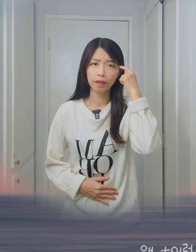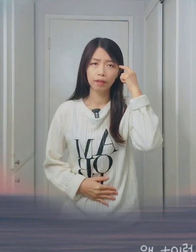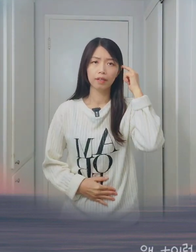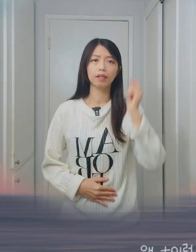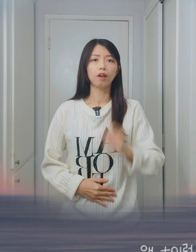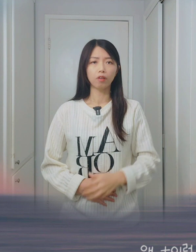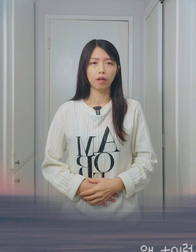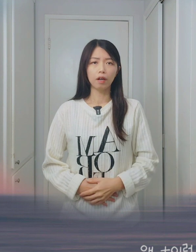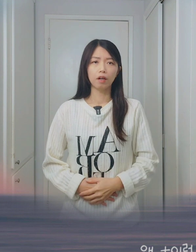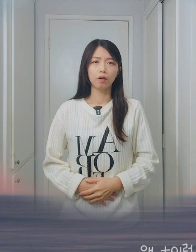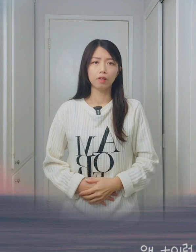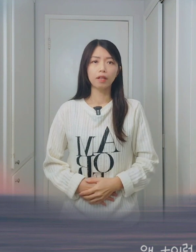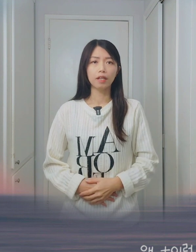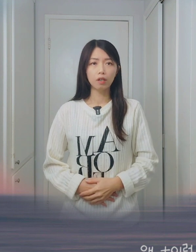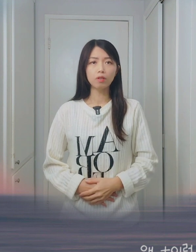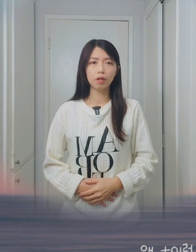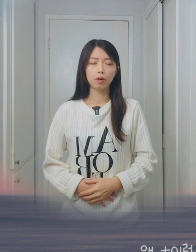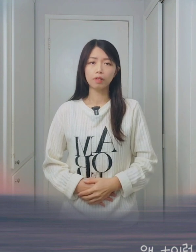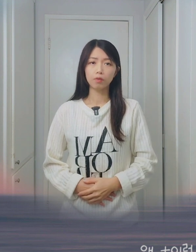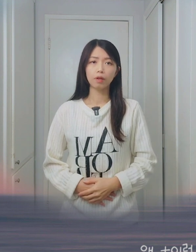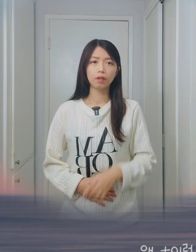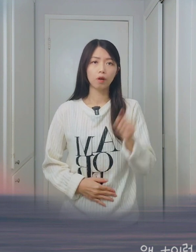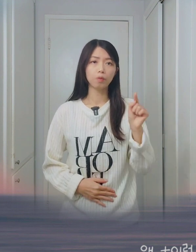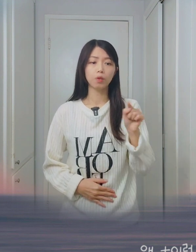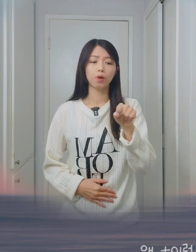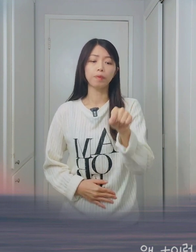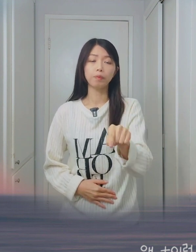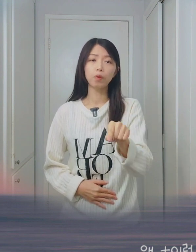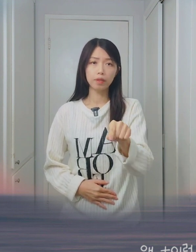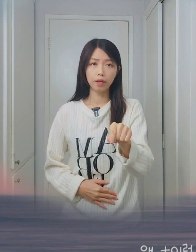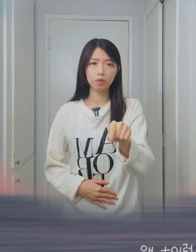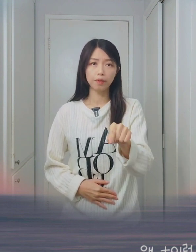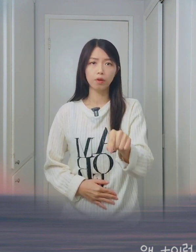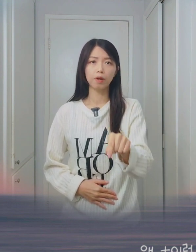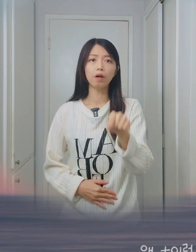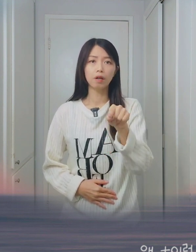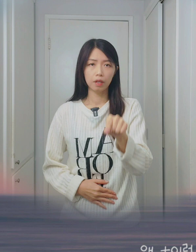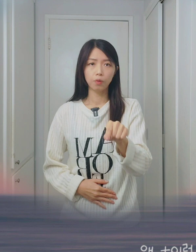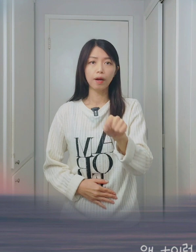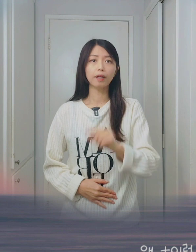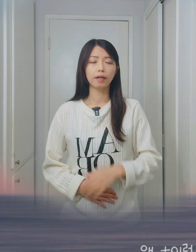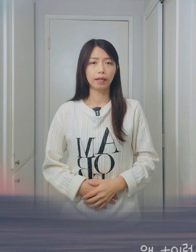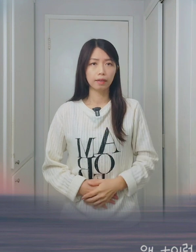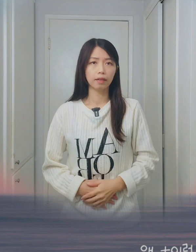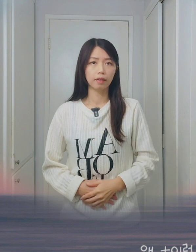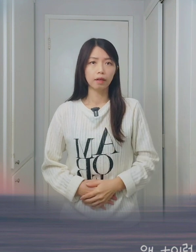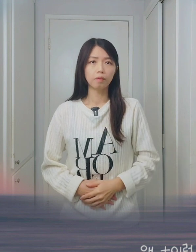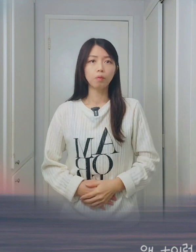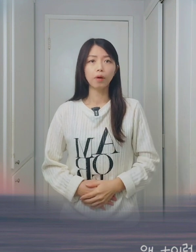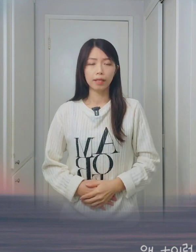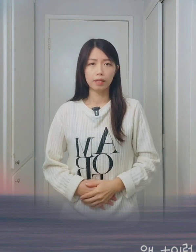왜 이런 일단 이것이라고 한 뜻의 수어는 검지로 앞에 포인팅 해주시면 되고요. 이와